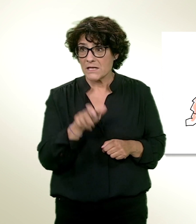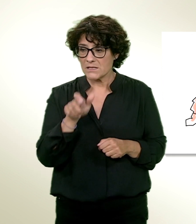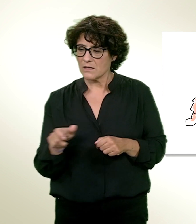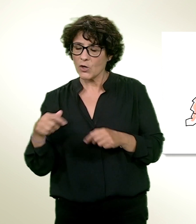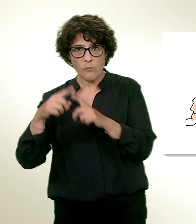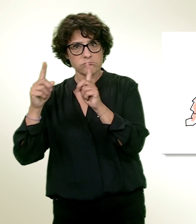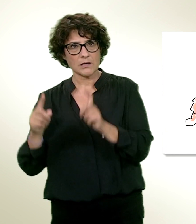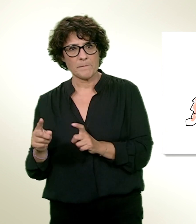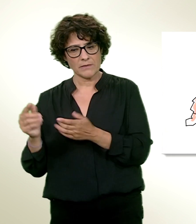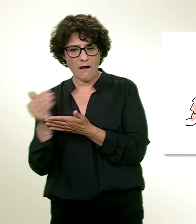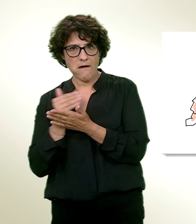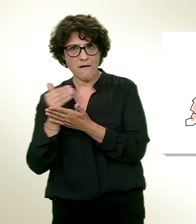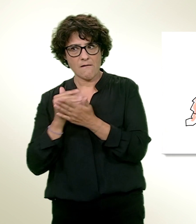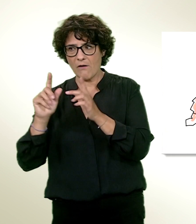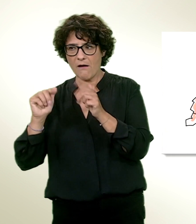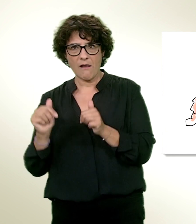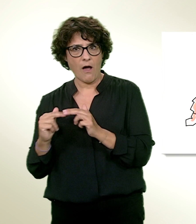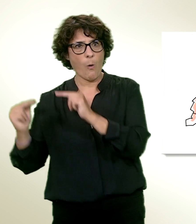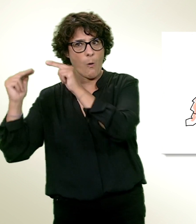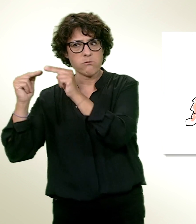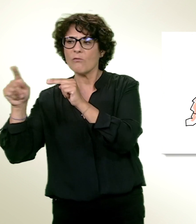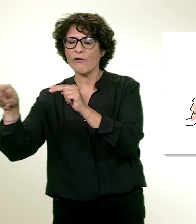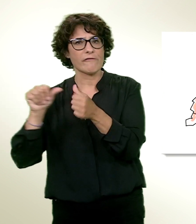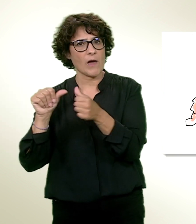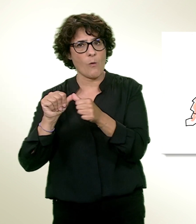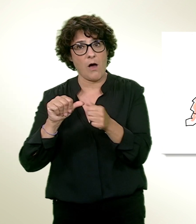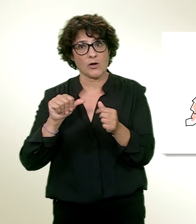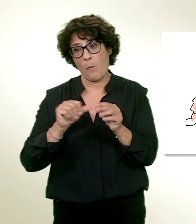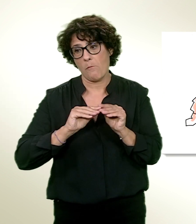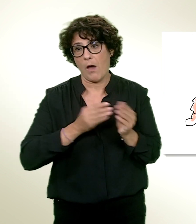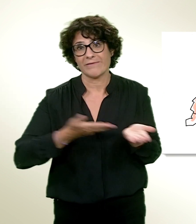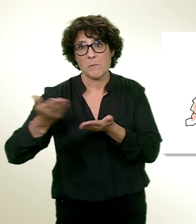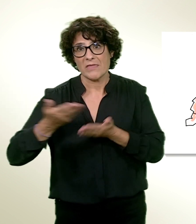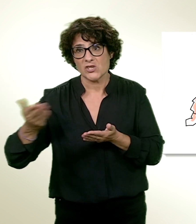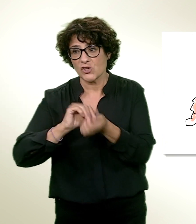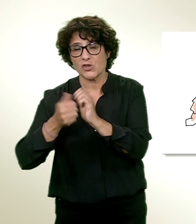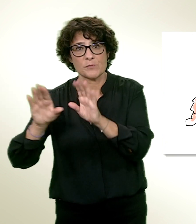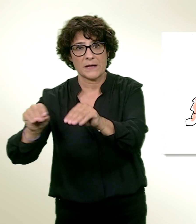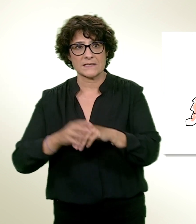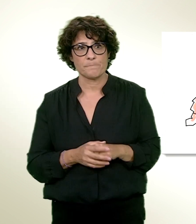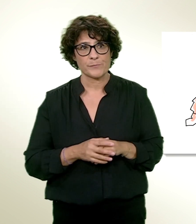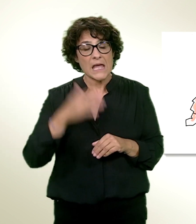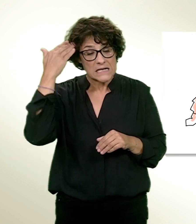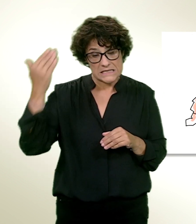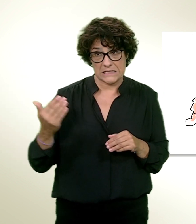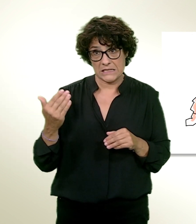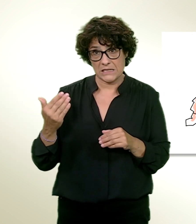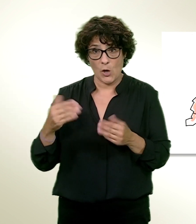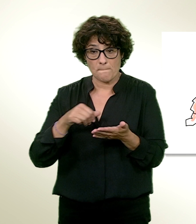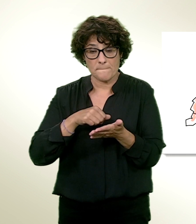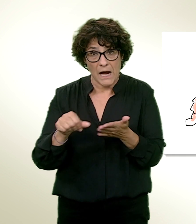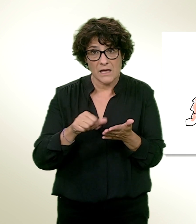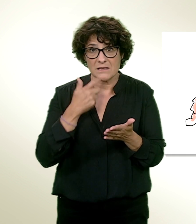élevés pourraient par exemple changer de domicile. Si le capital épargné était plus fortement imposé, les habitudes en